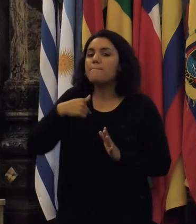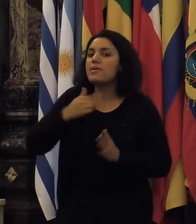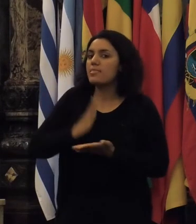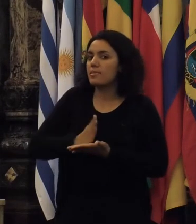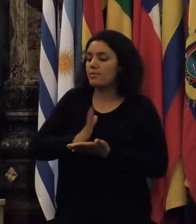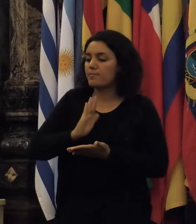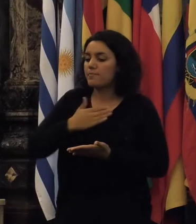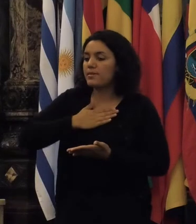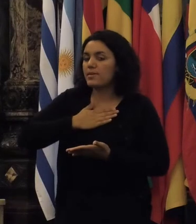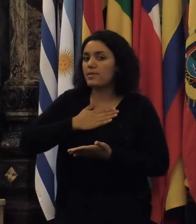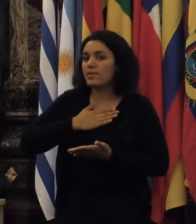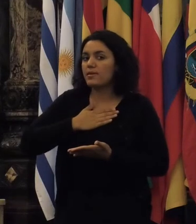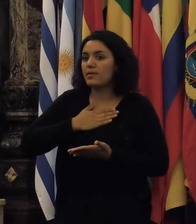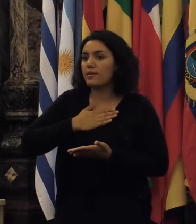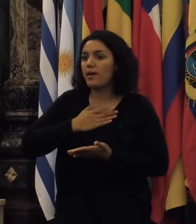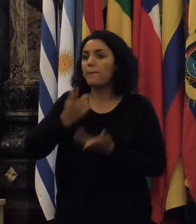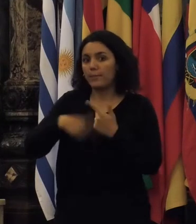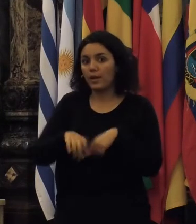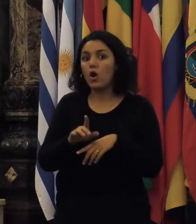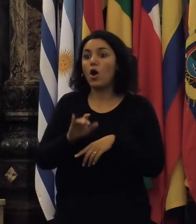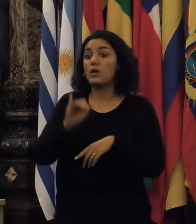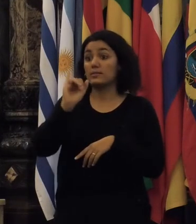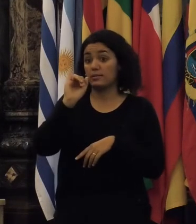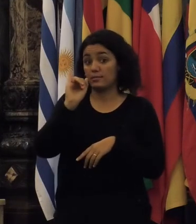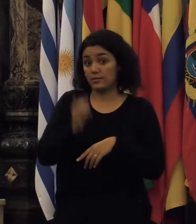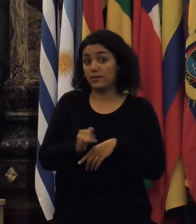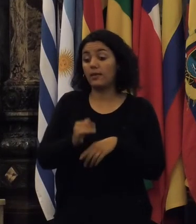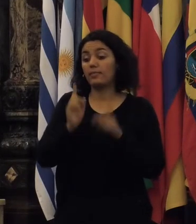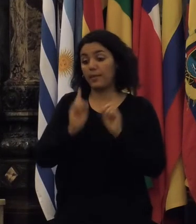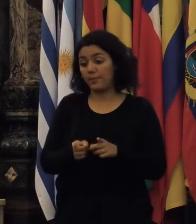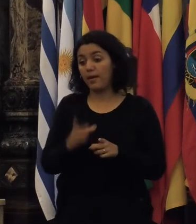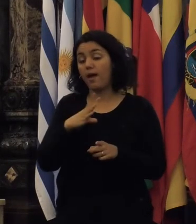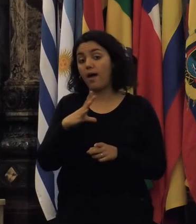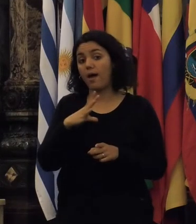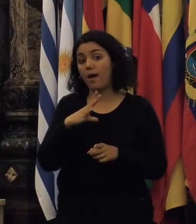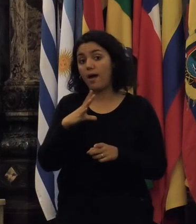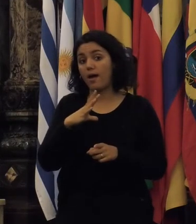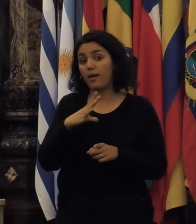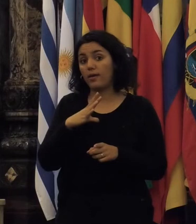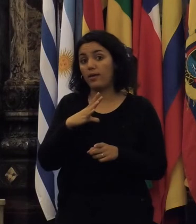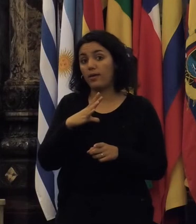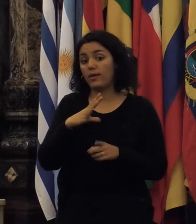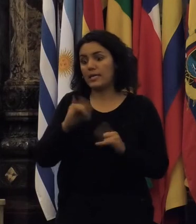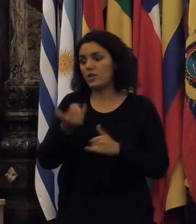en lo más básico, lo más obvio y lo que supuestamente tanto tenemos por dado por sentado.